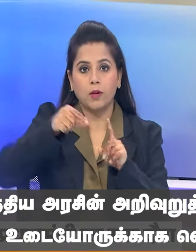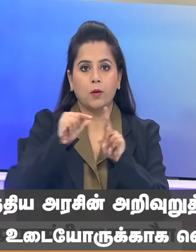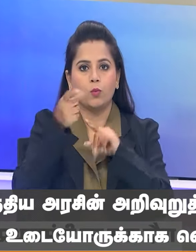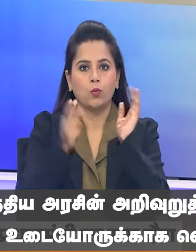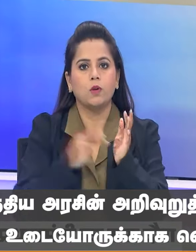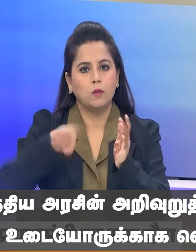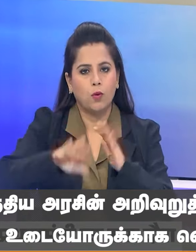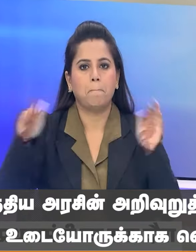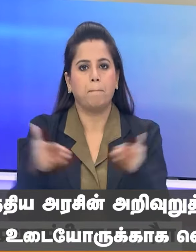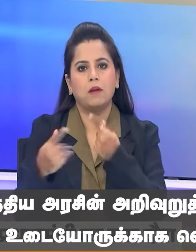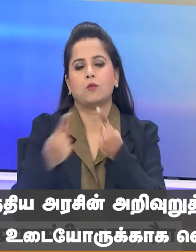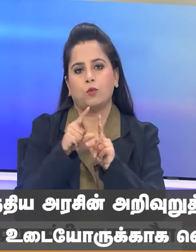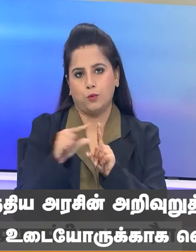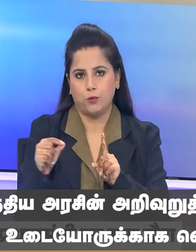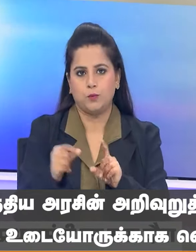करेंगे